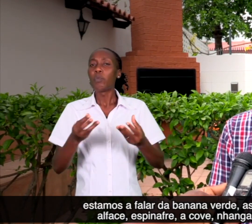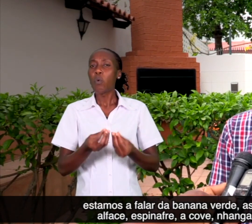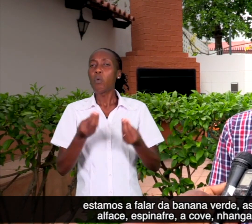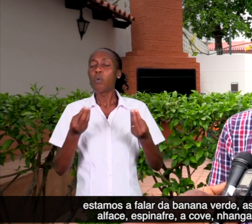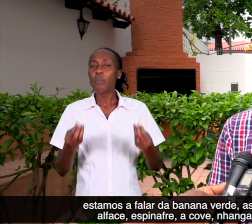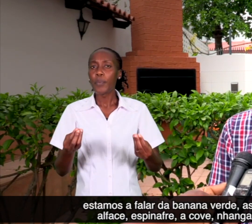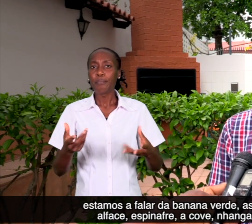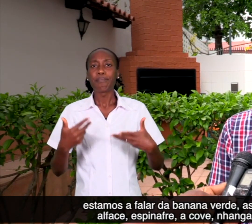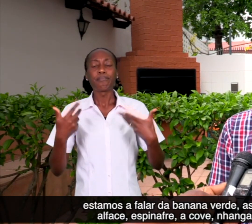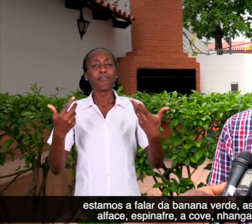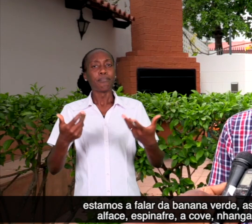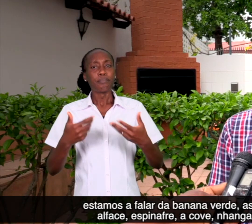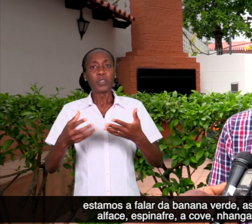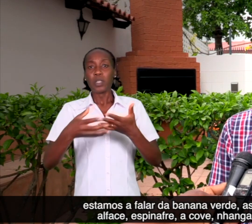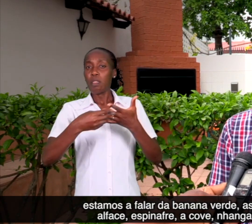como